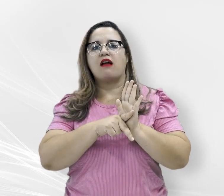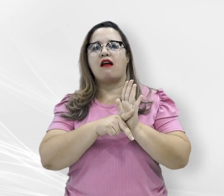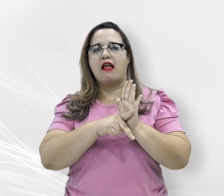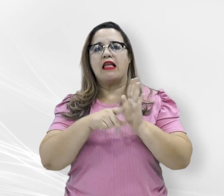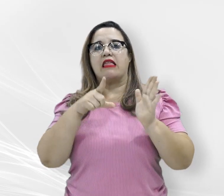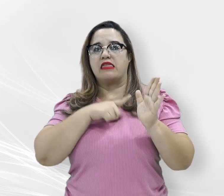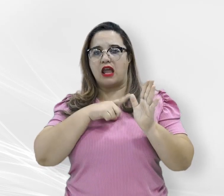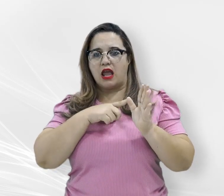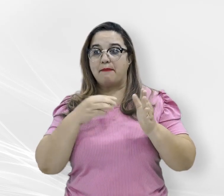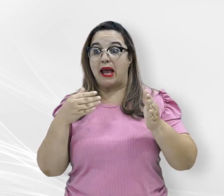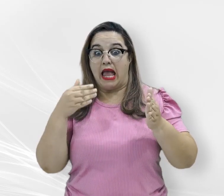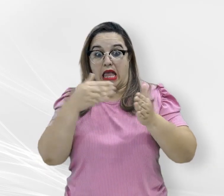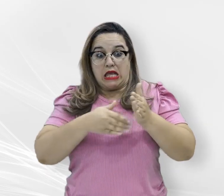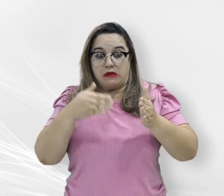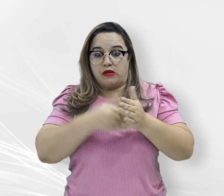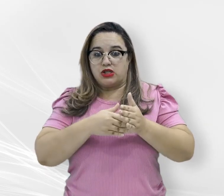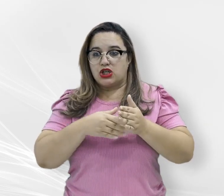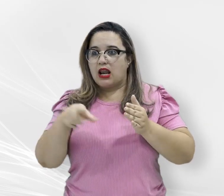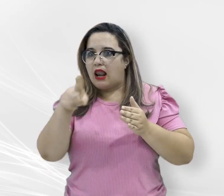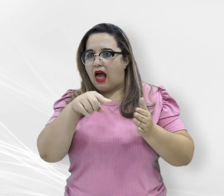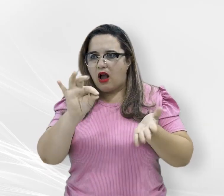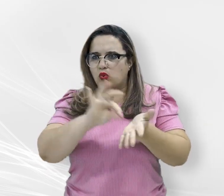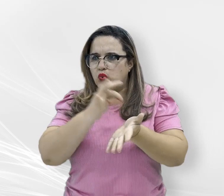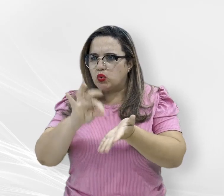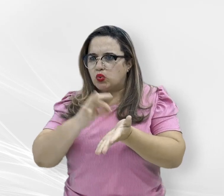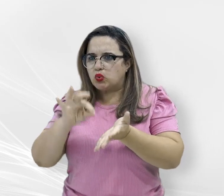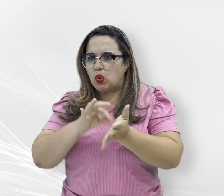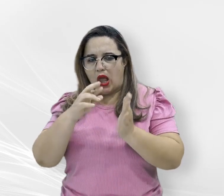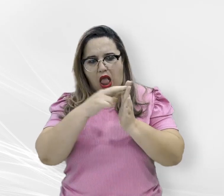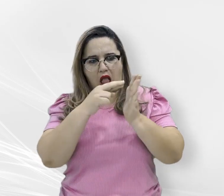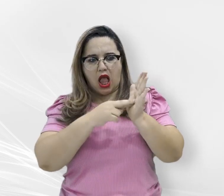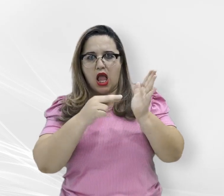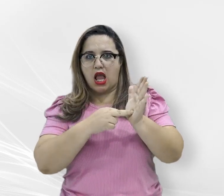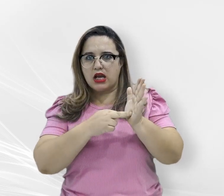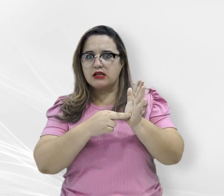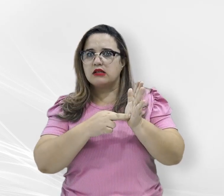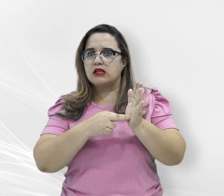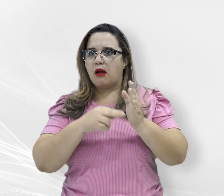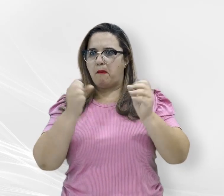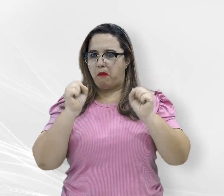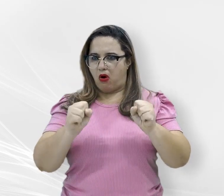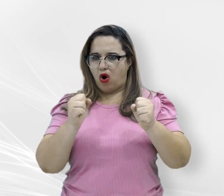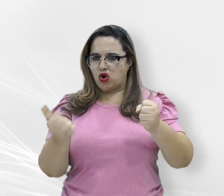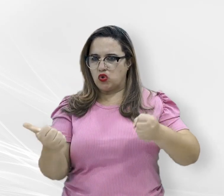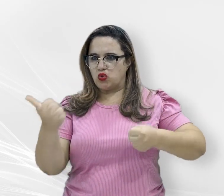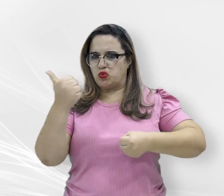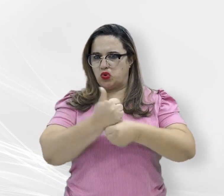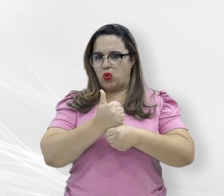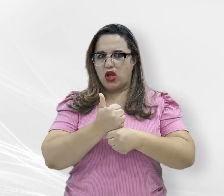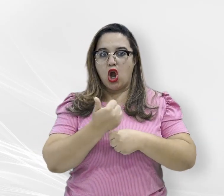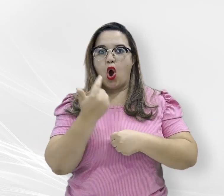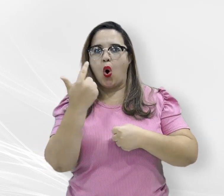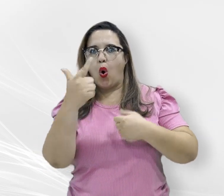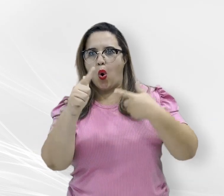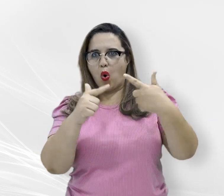que os empregados atuais, contratados pelas regras vigentes, sejam substituídos pelos trabalhadores admitidos via